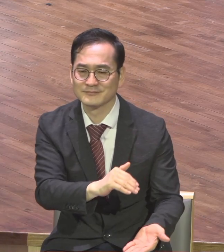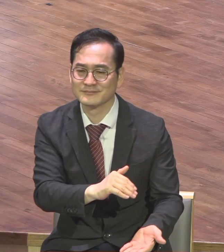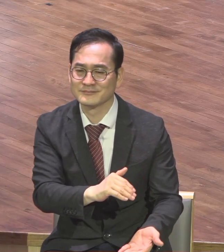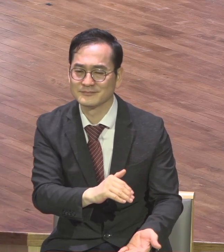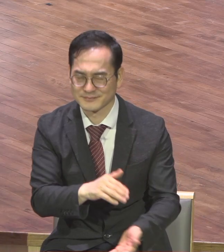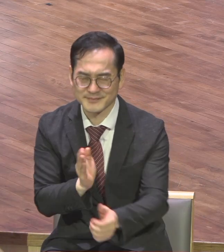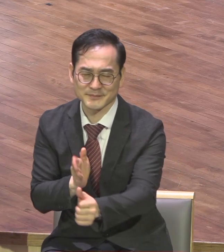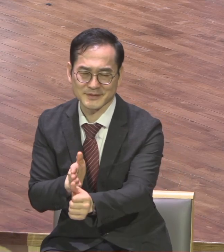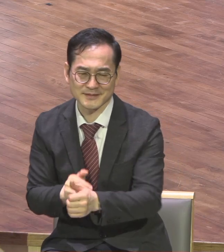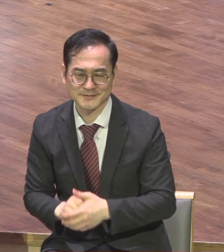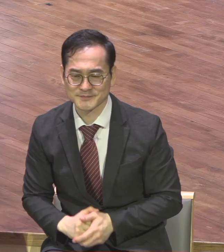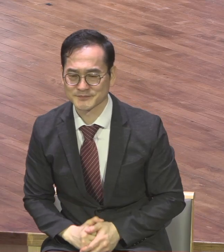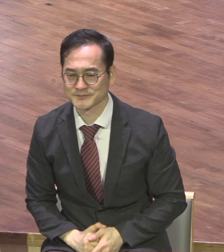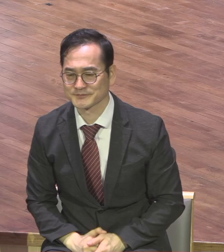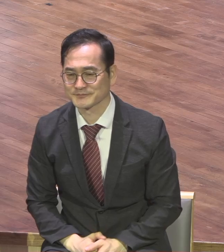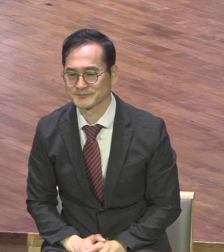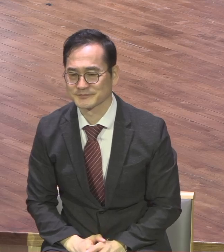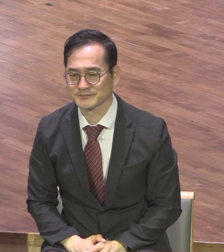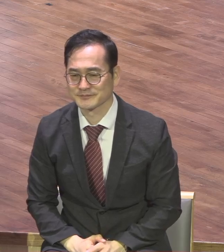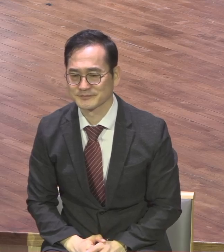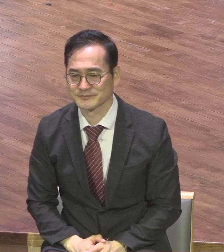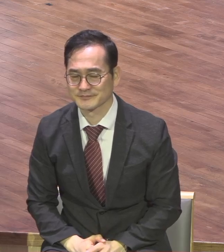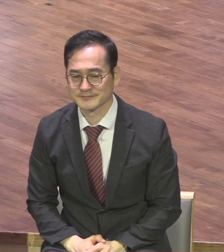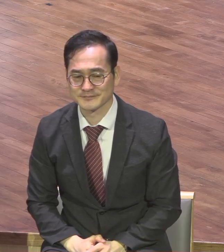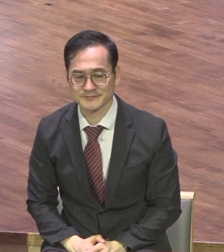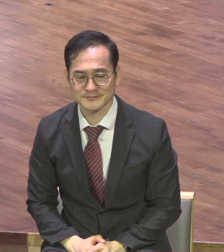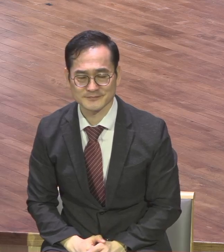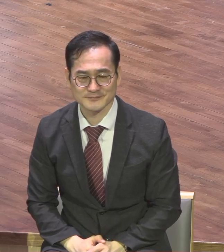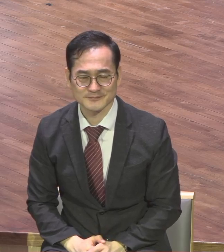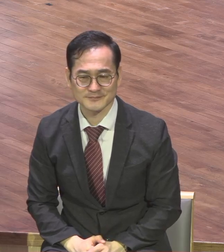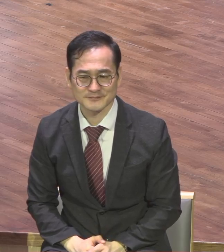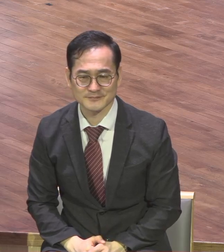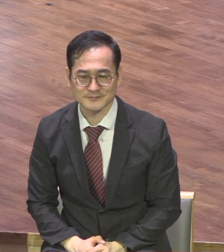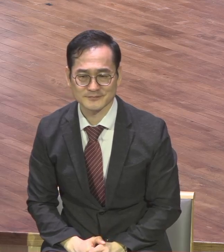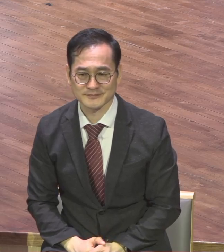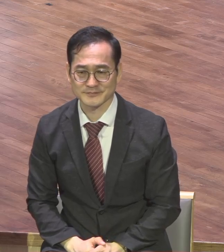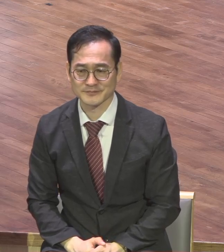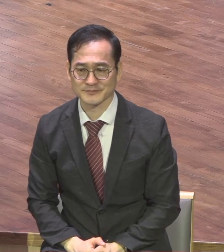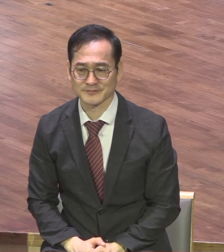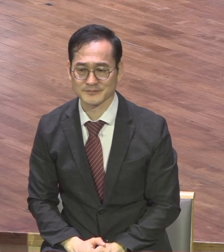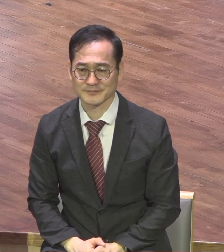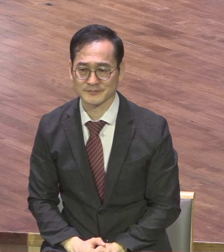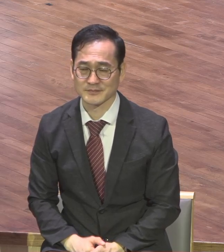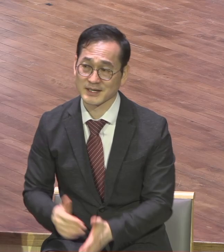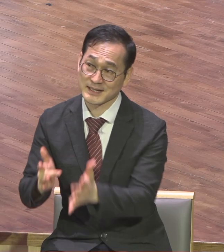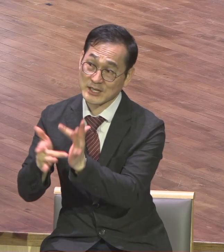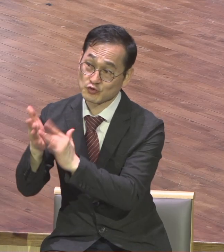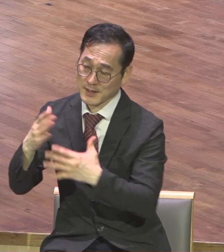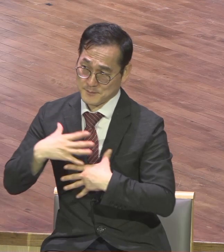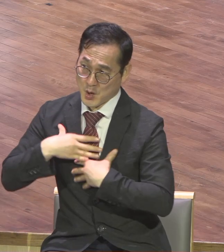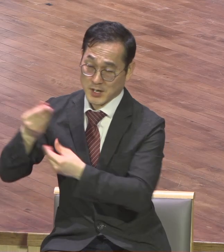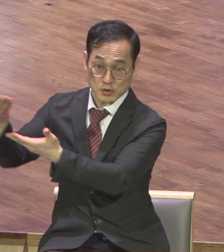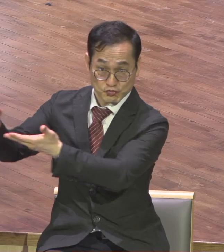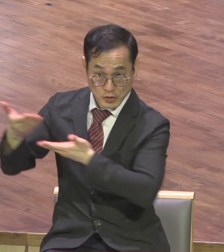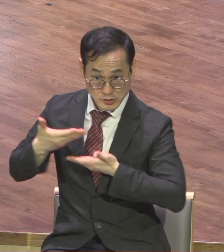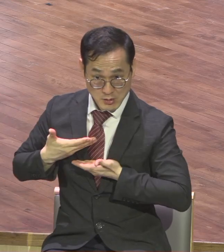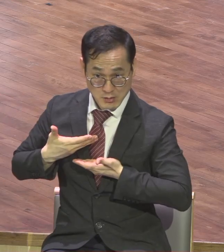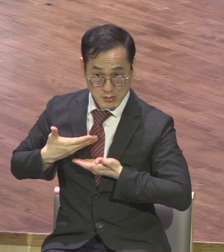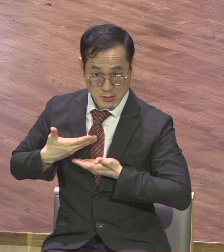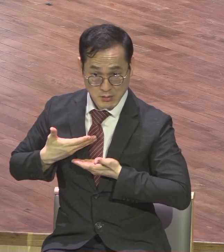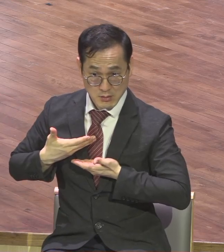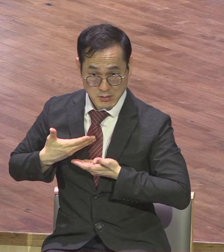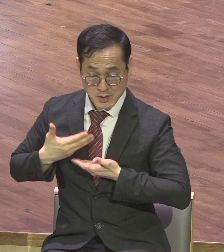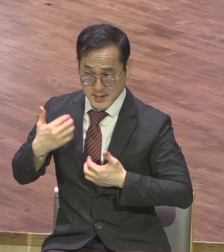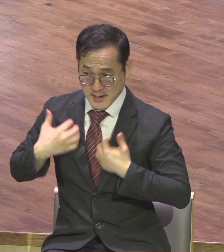우리를 정말 기쁘게 합니다. 우리에게 평안을 선물하신 예수 그리스도를 기쁘게